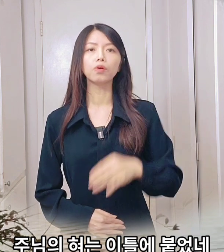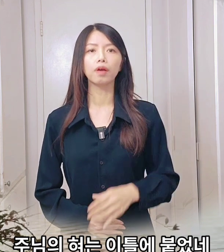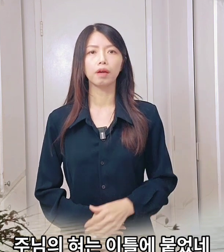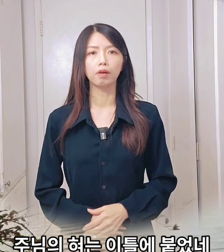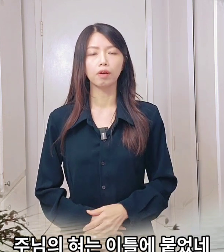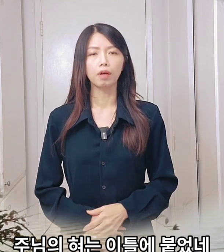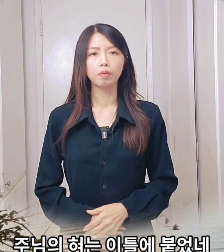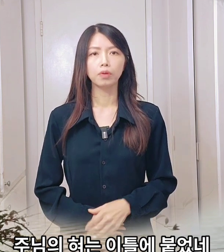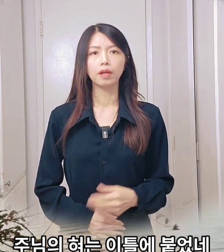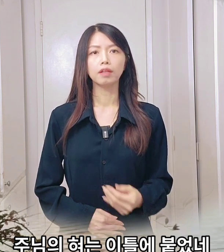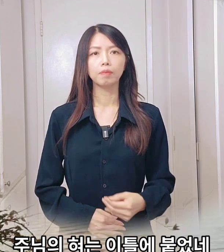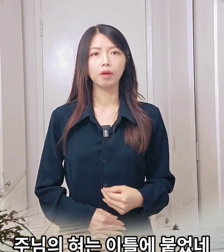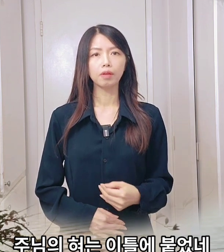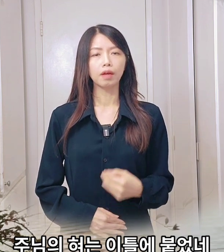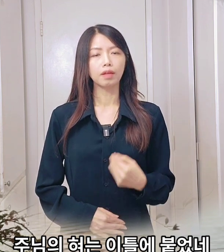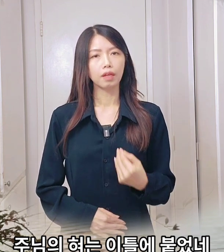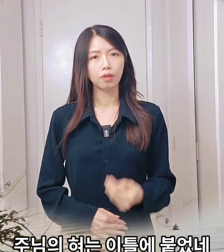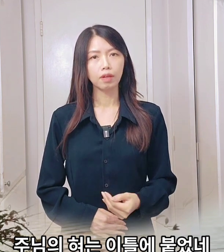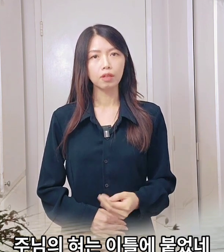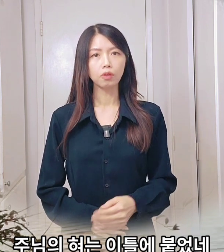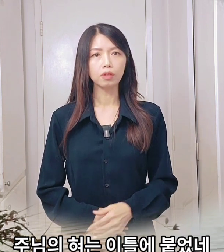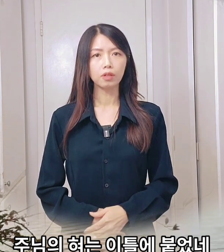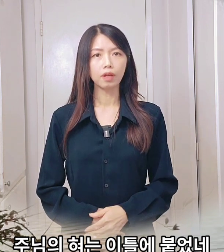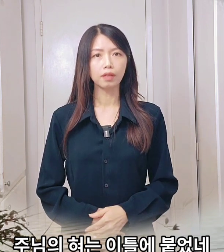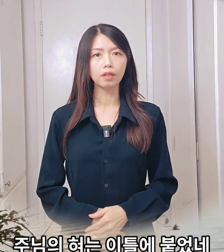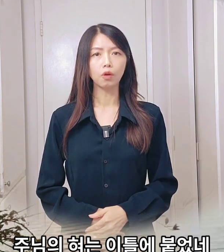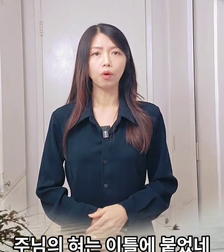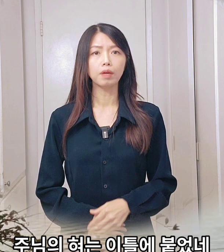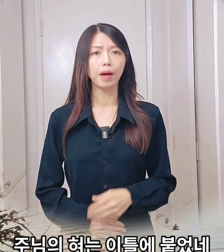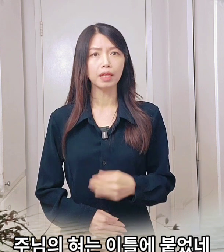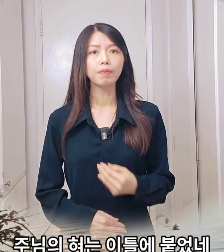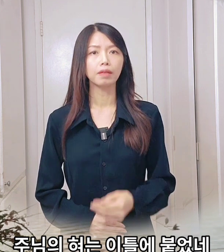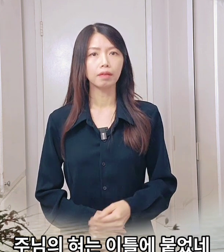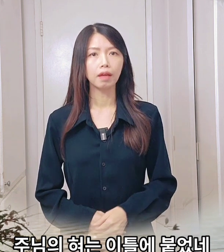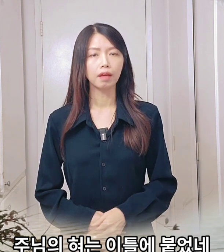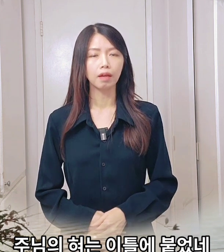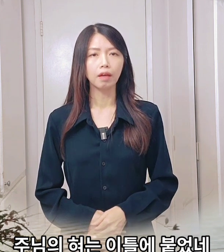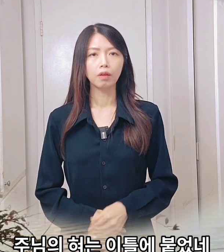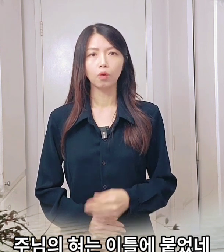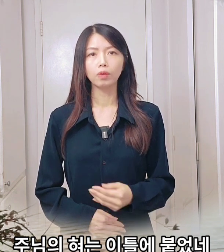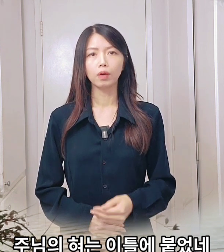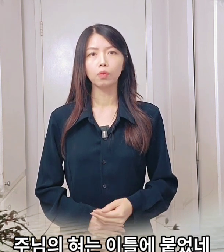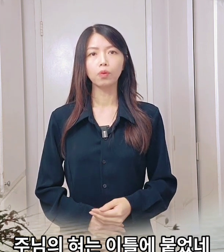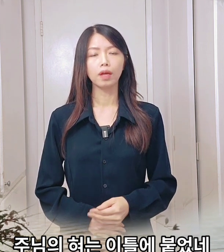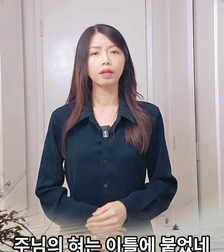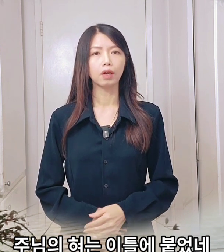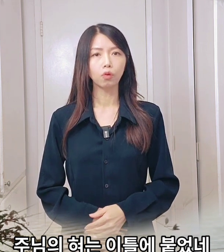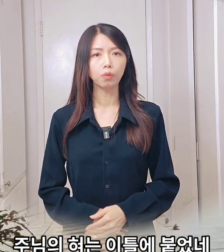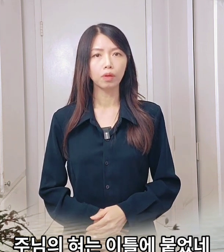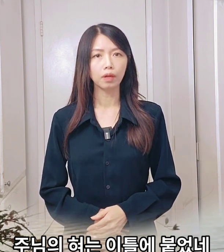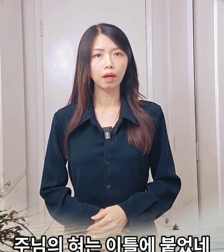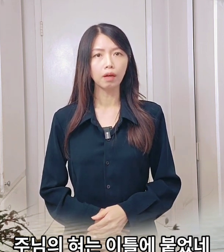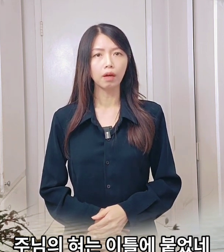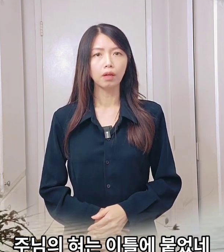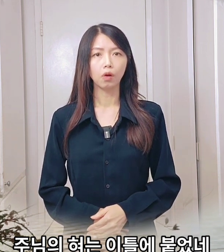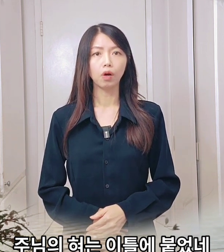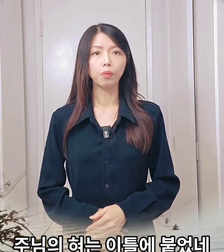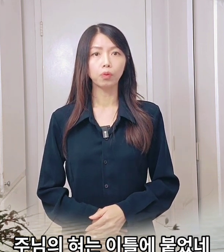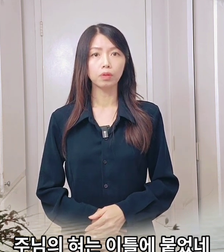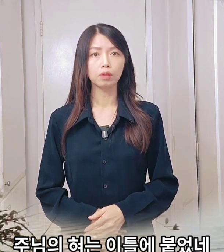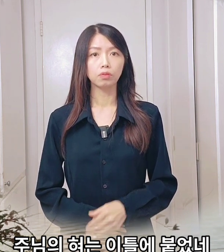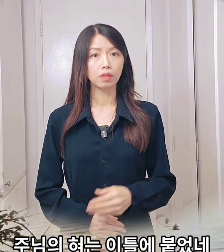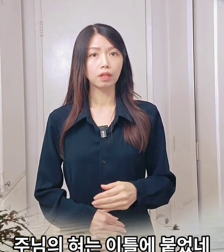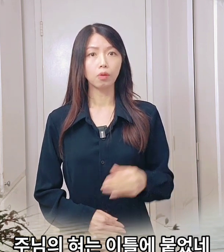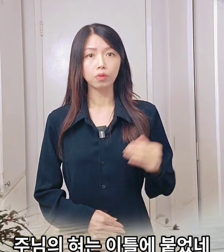그런 수어예요. 뭐 예를 들면 예전에 처녀 시절에는 영화를 많이 봤는데 결혼하고 아기 낳고 보니까